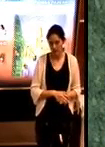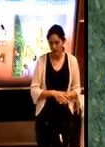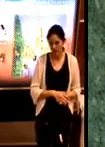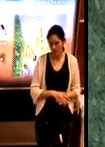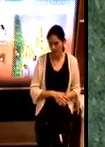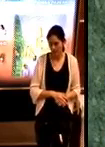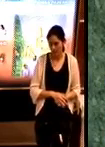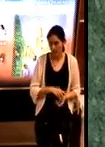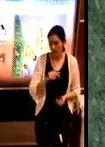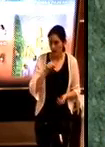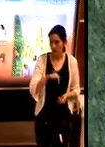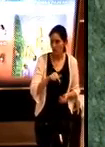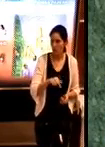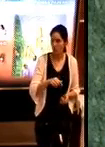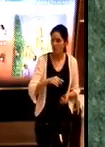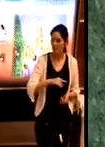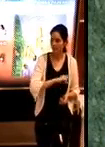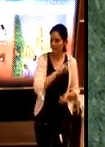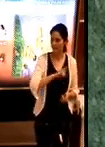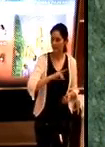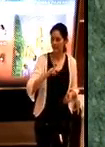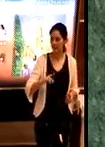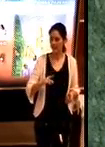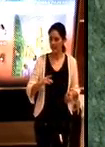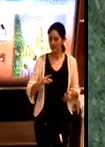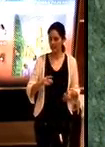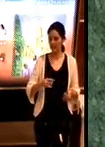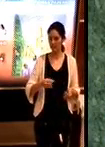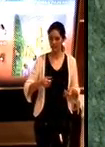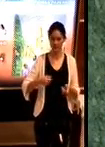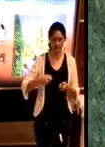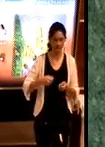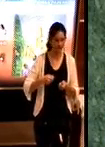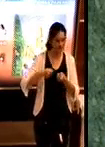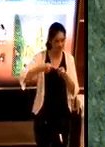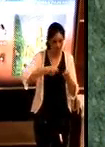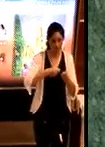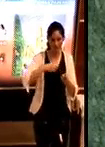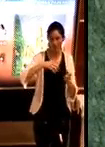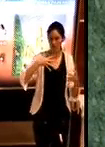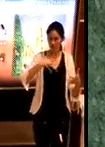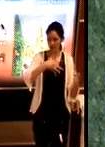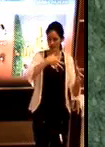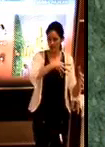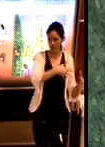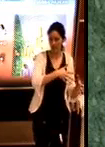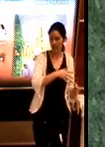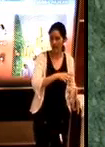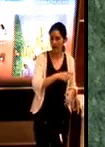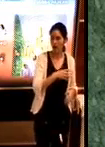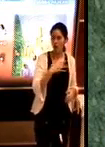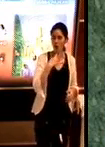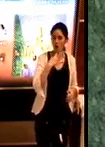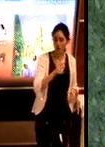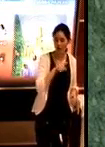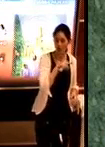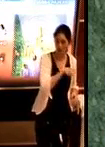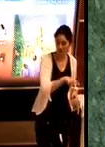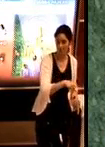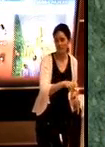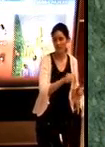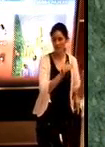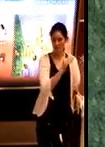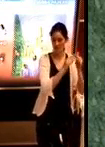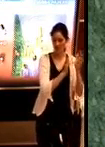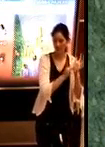dragón o Satanás se llenó de ira contra la mujer. Y se fue a hacer guerra contra el resto de la descendencia de Elia, los